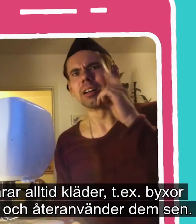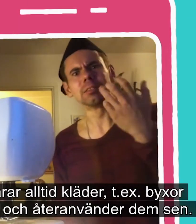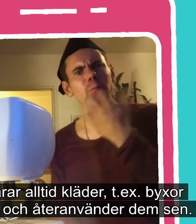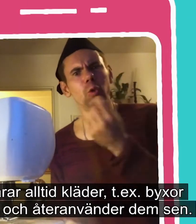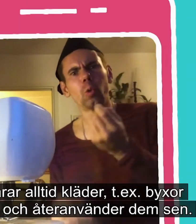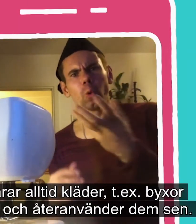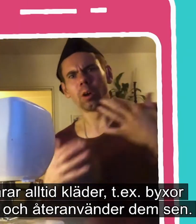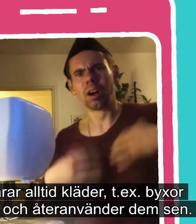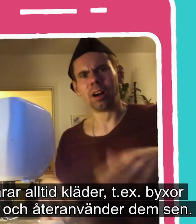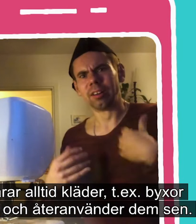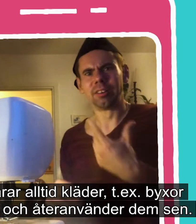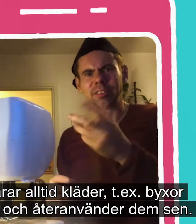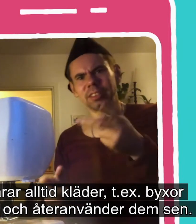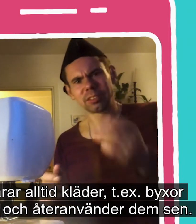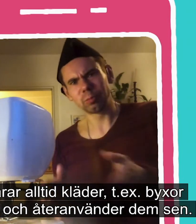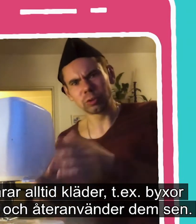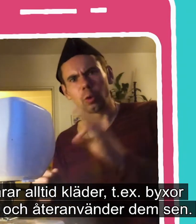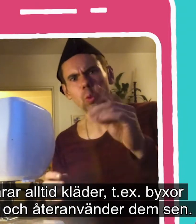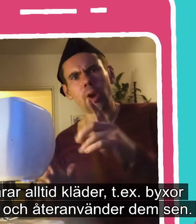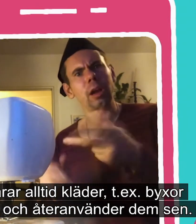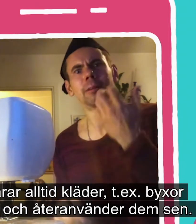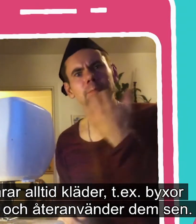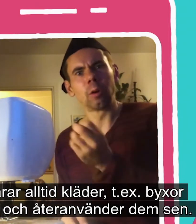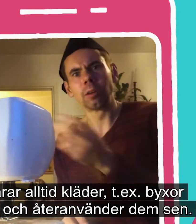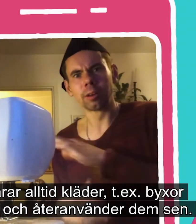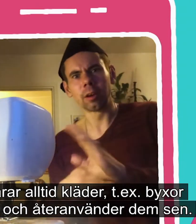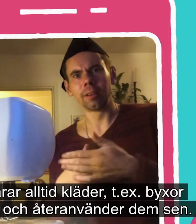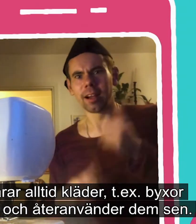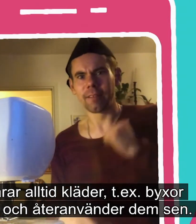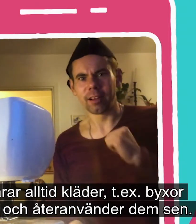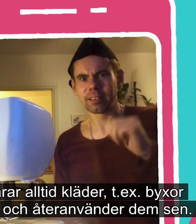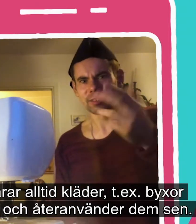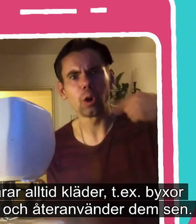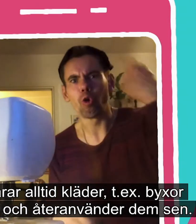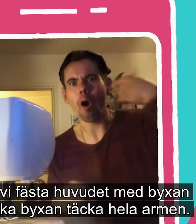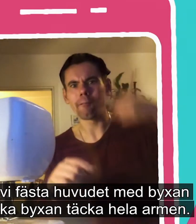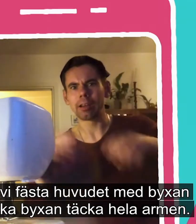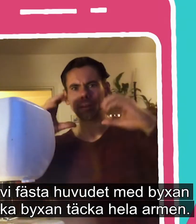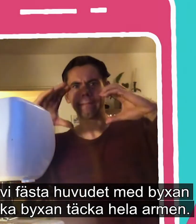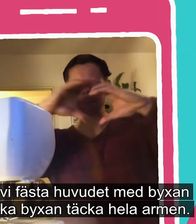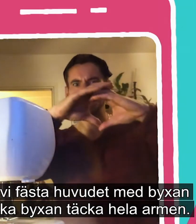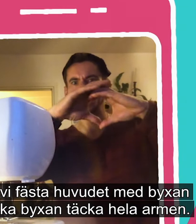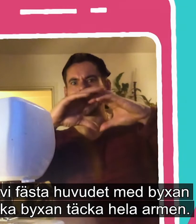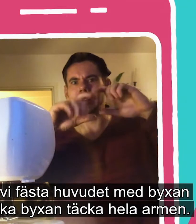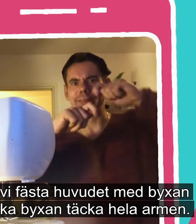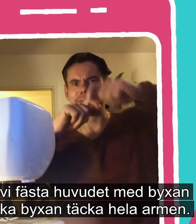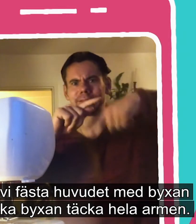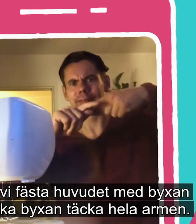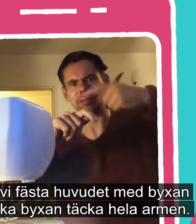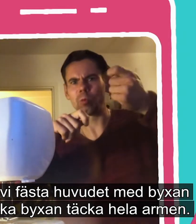Jag sparar alltid kläder, till exempel byxor med hål, och återanvänder dem sen. Här ska vi fästa huvudet med byxan på något